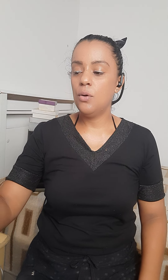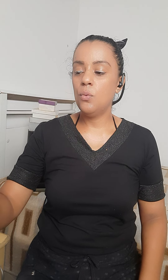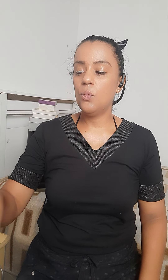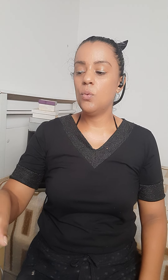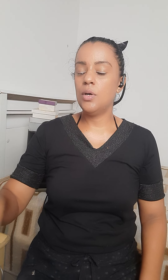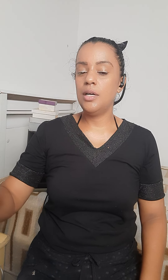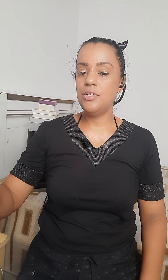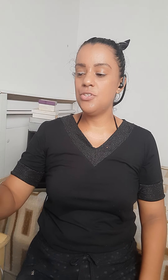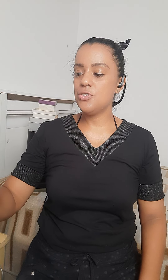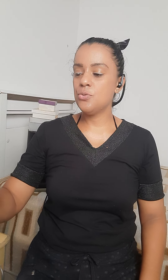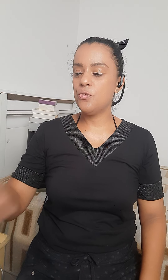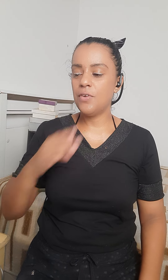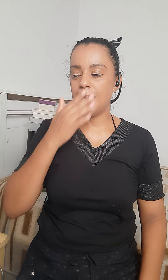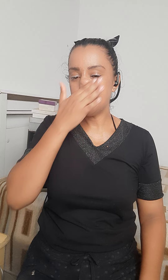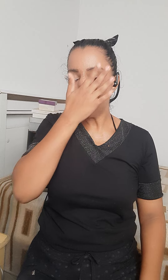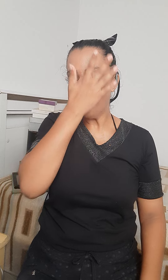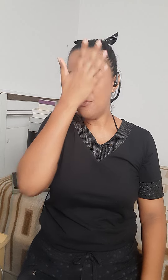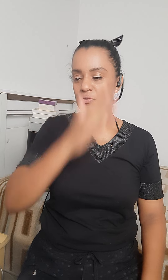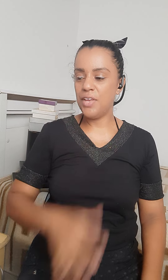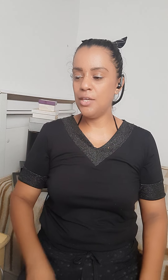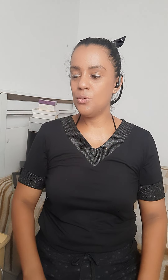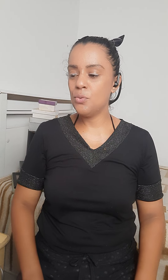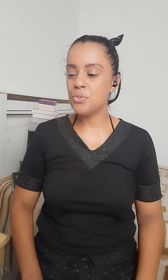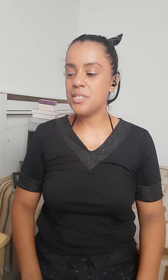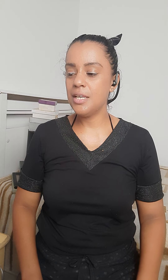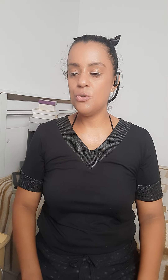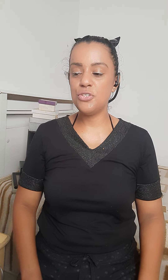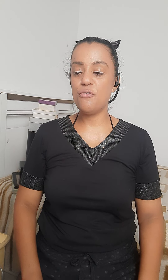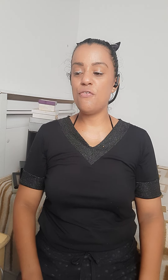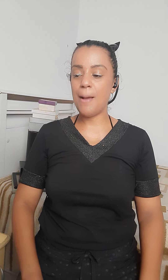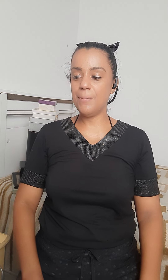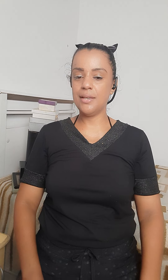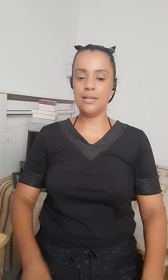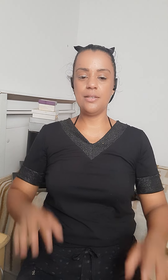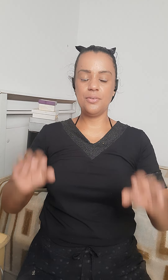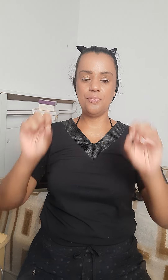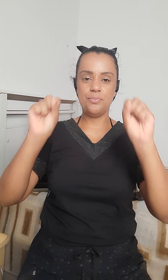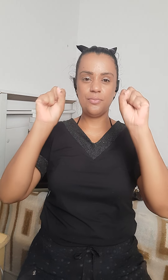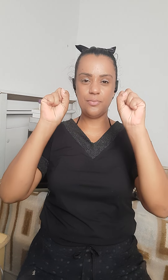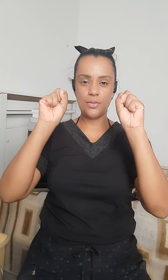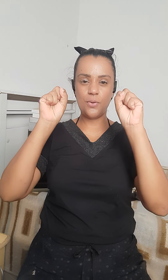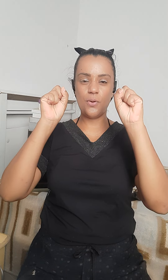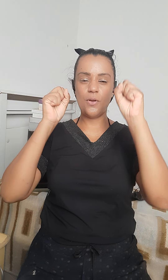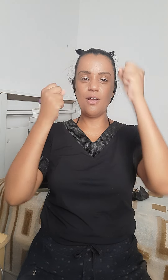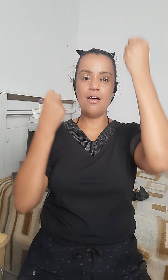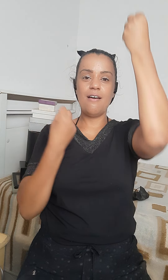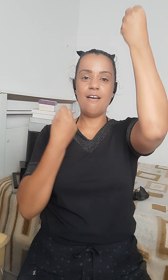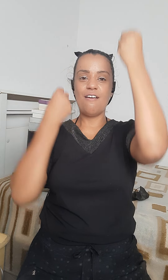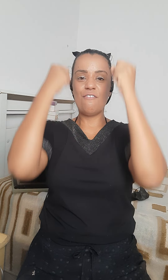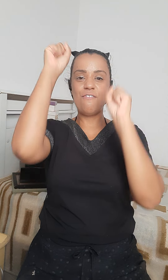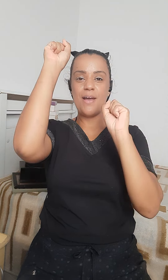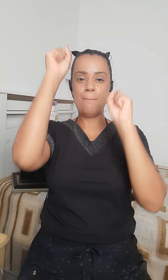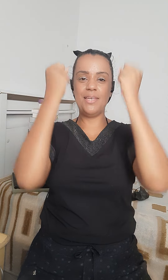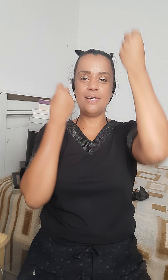Então, antes do fácil, vem o sinal de fábrica. Ó, fábrica,